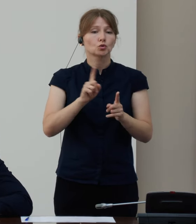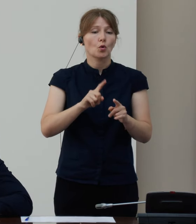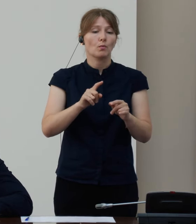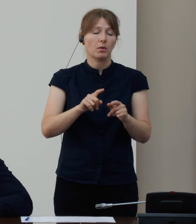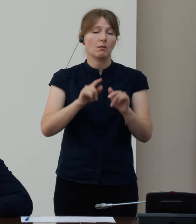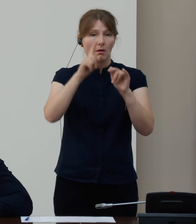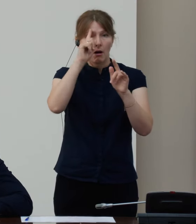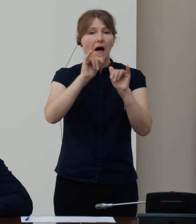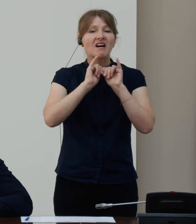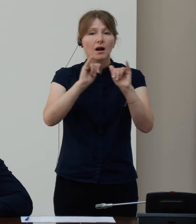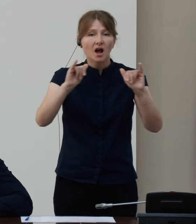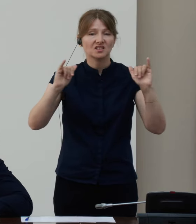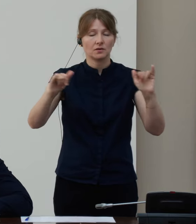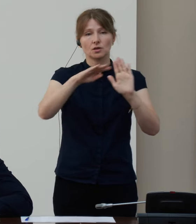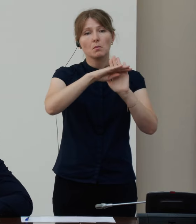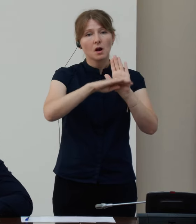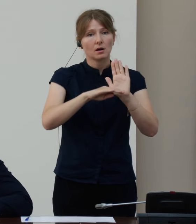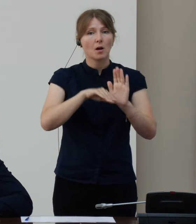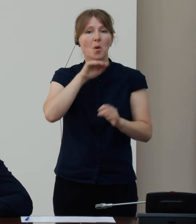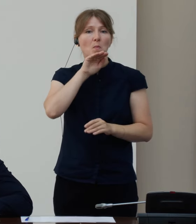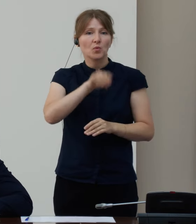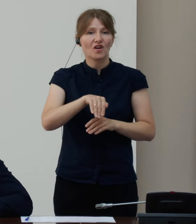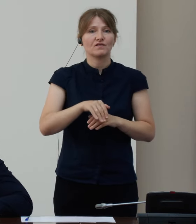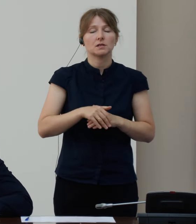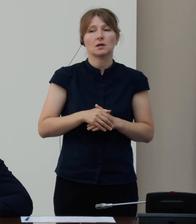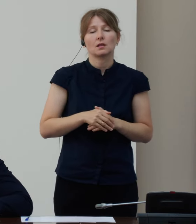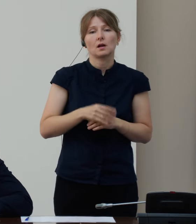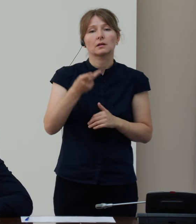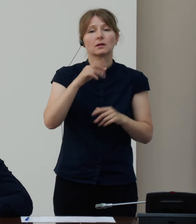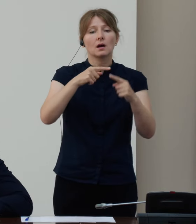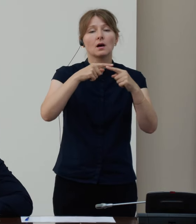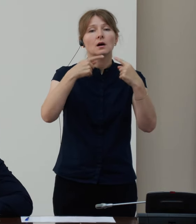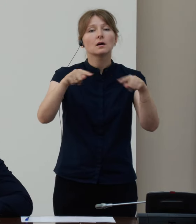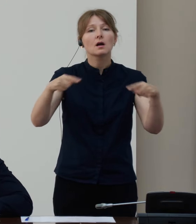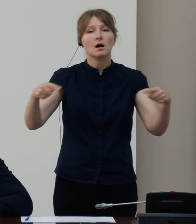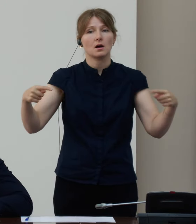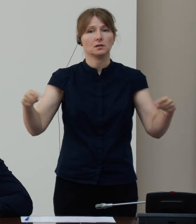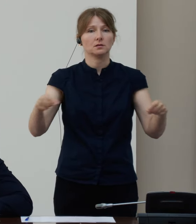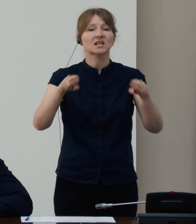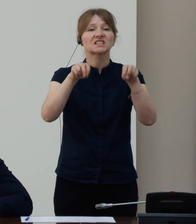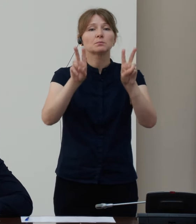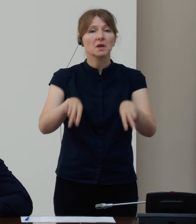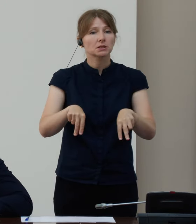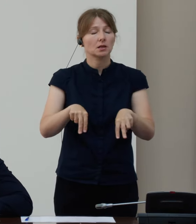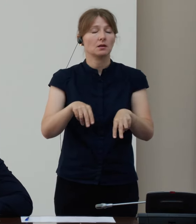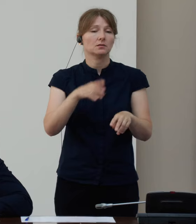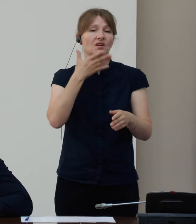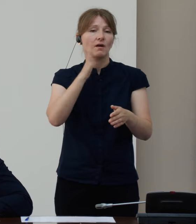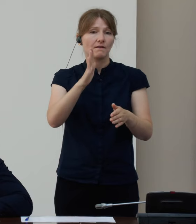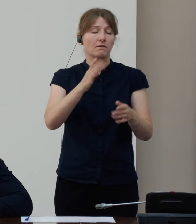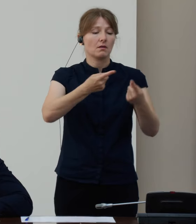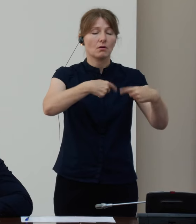dezvolte programe de formare profesională pentru diferiți specialiști în domeniul